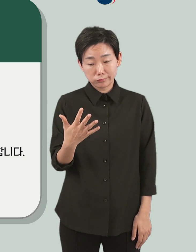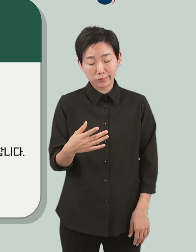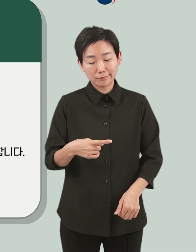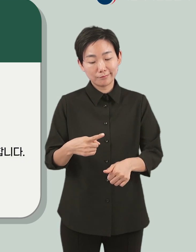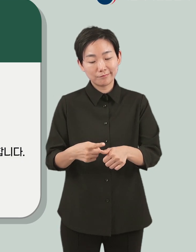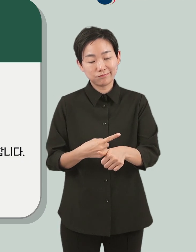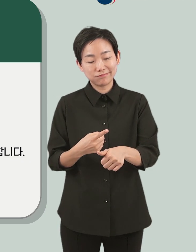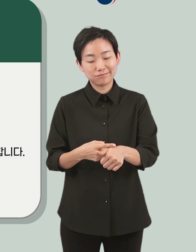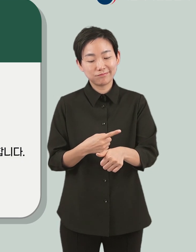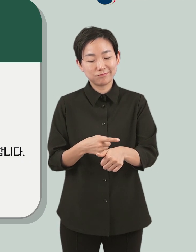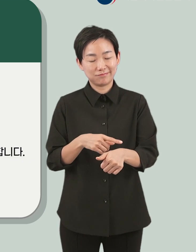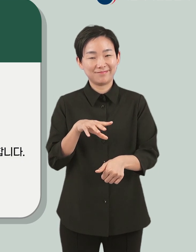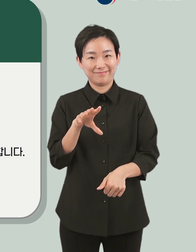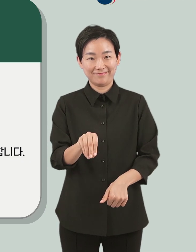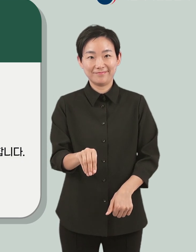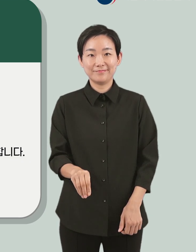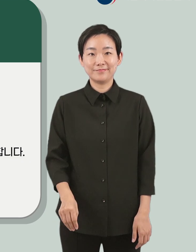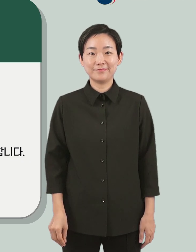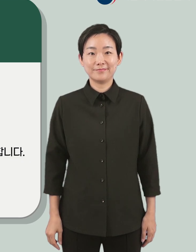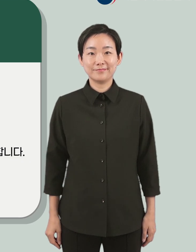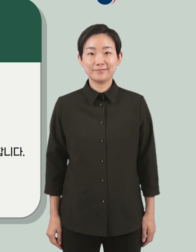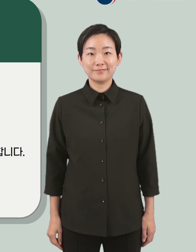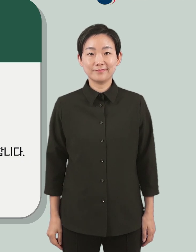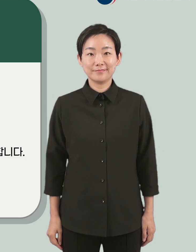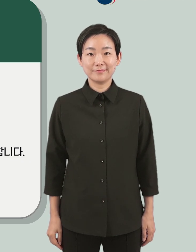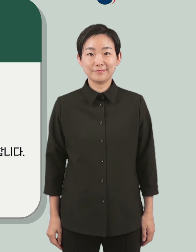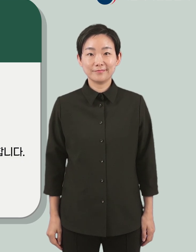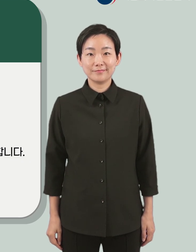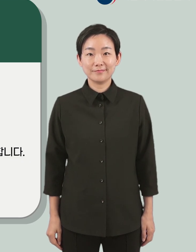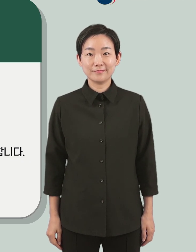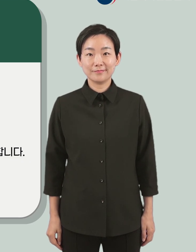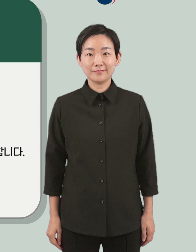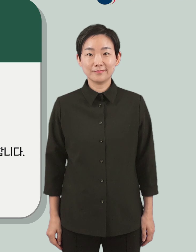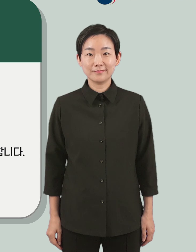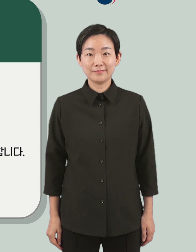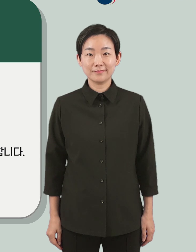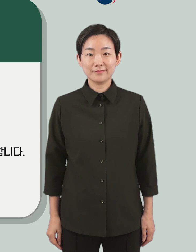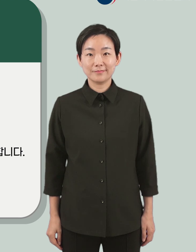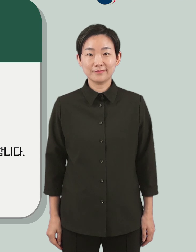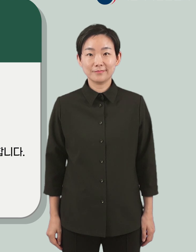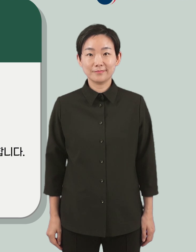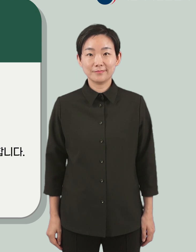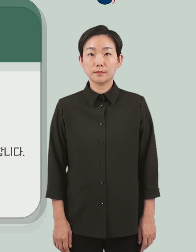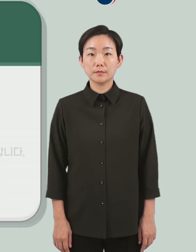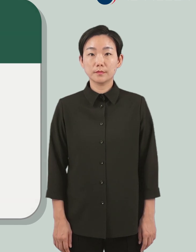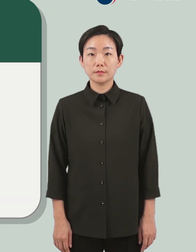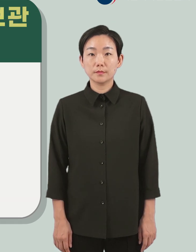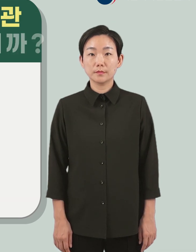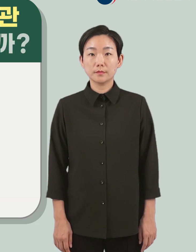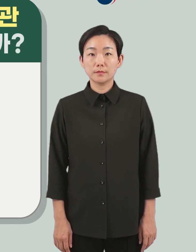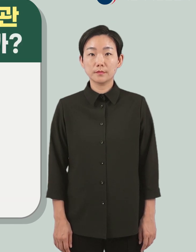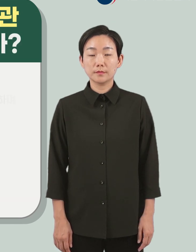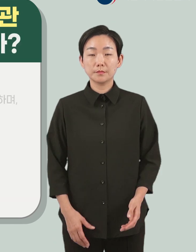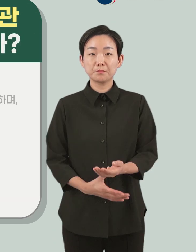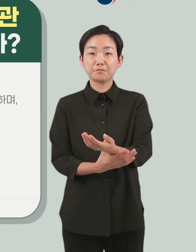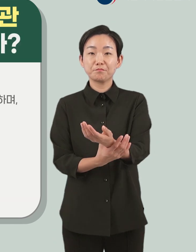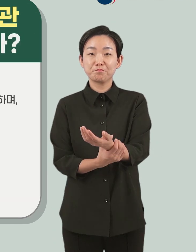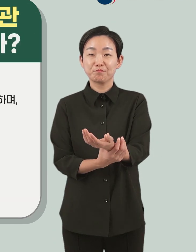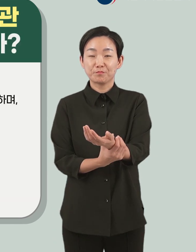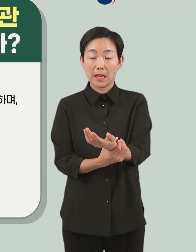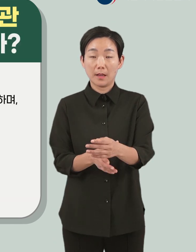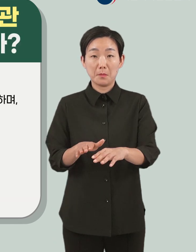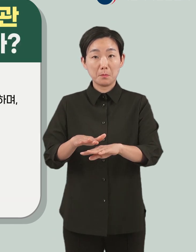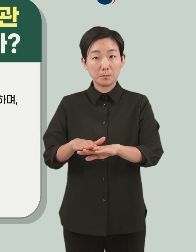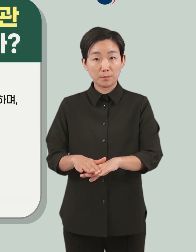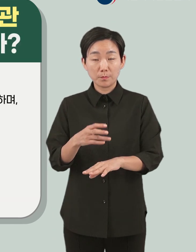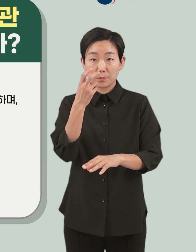종료합니다. 전원 버튼을 누르지 않아도 일정 시간 뒤 자동으로 전원이 꺼집니다. 이